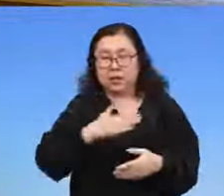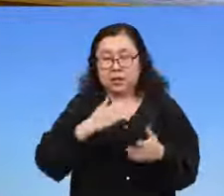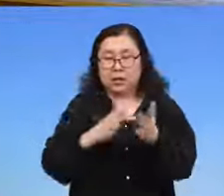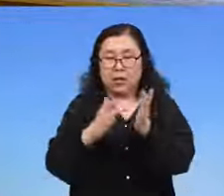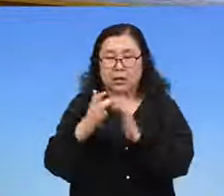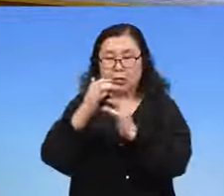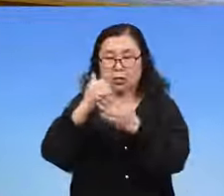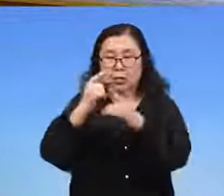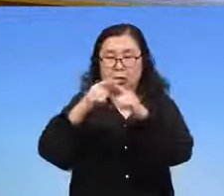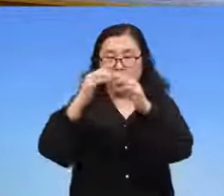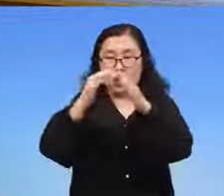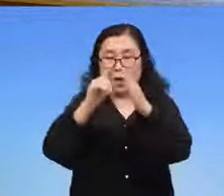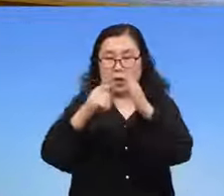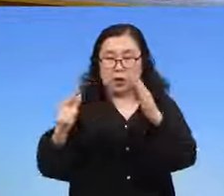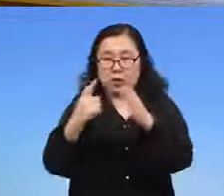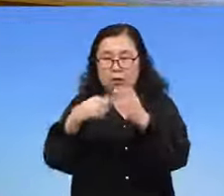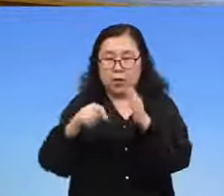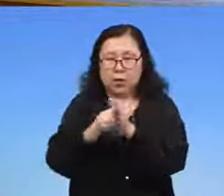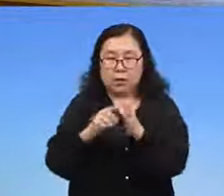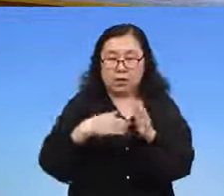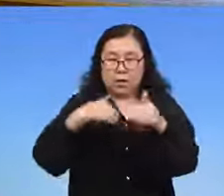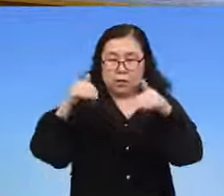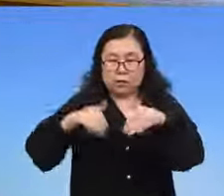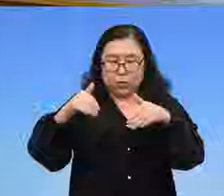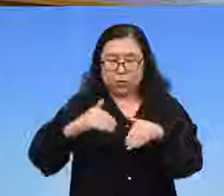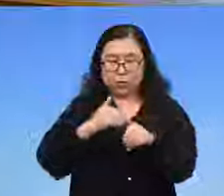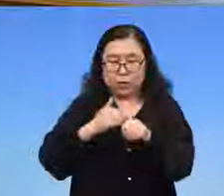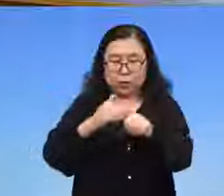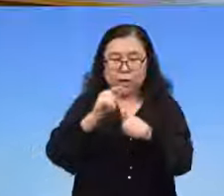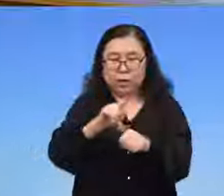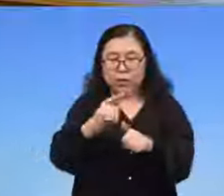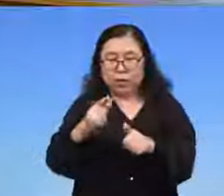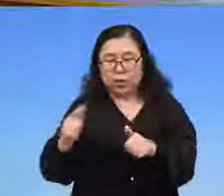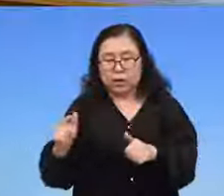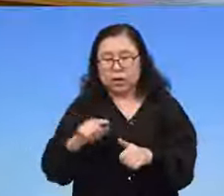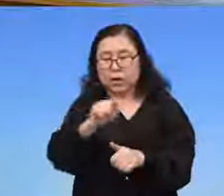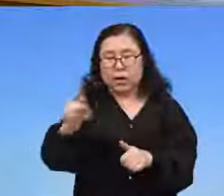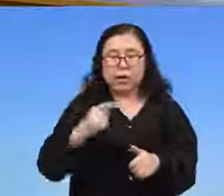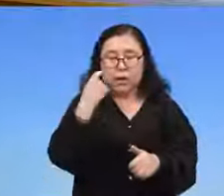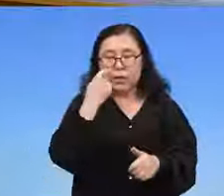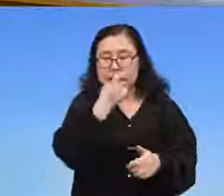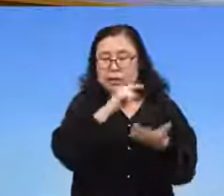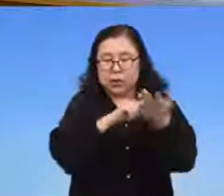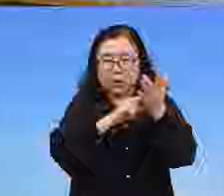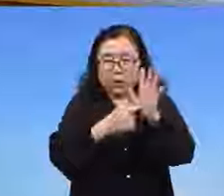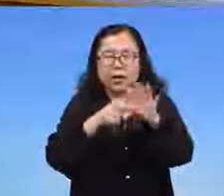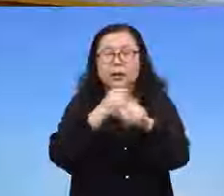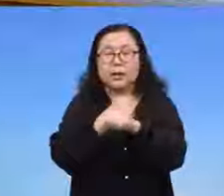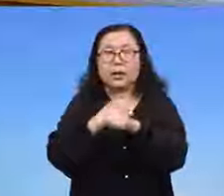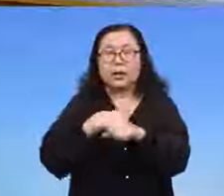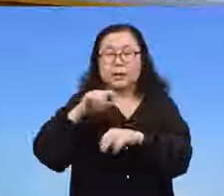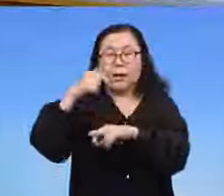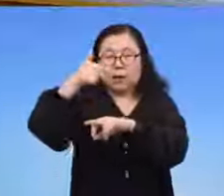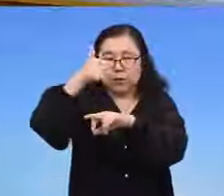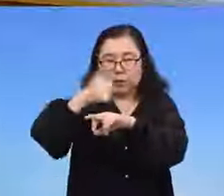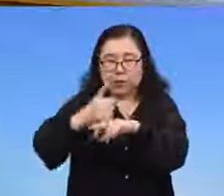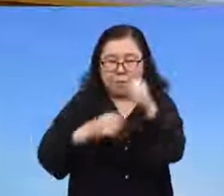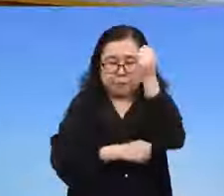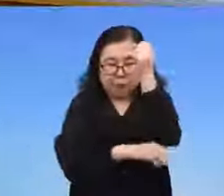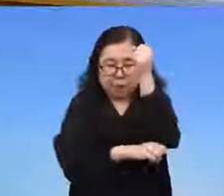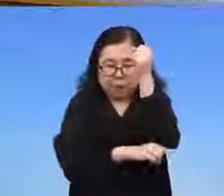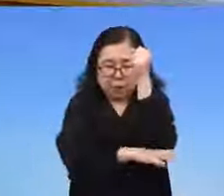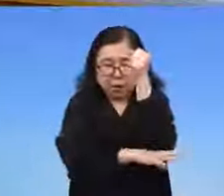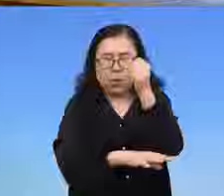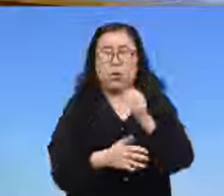나 예수는 교회들을 위하여 내 사자를 보내어 이것들을 너희에게 증언하게 하였노라. 나는 다윗의